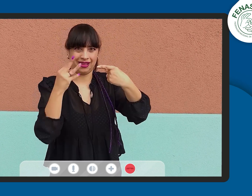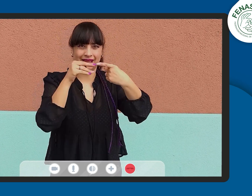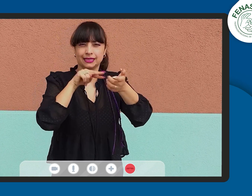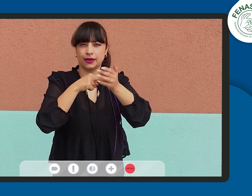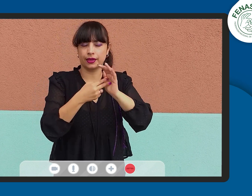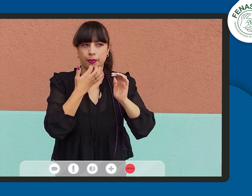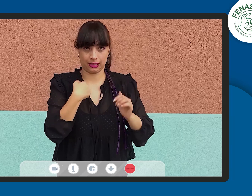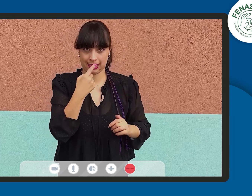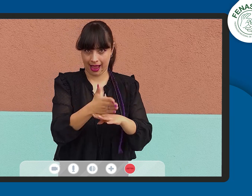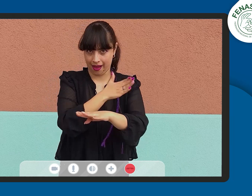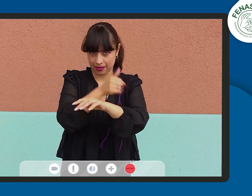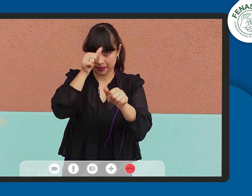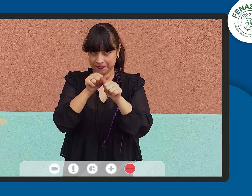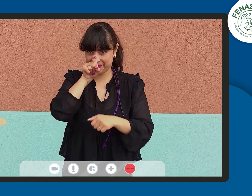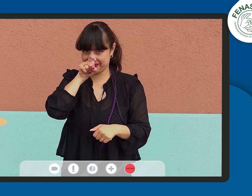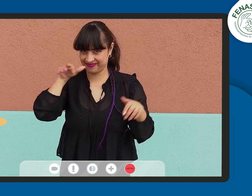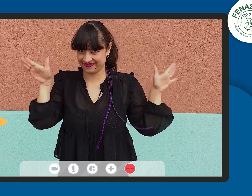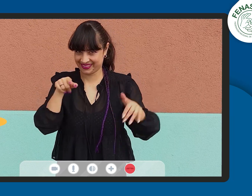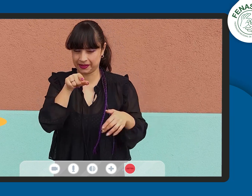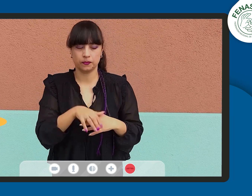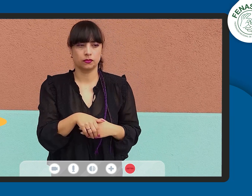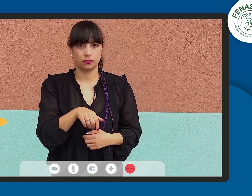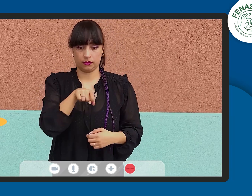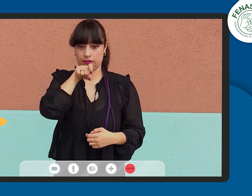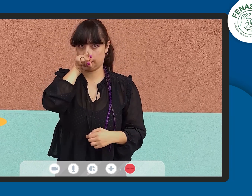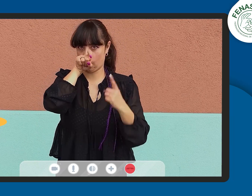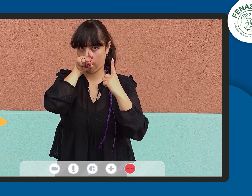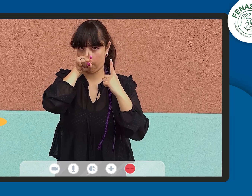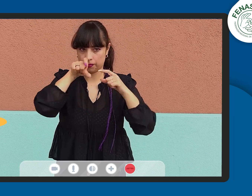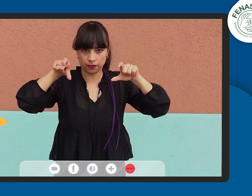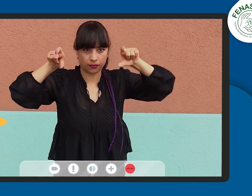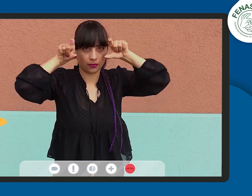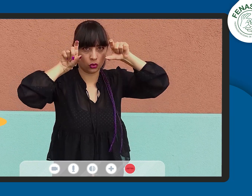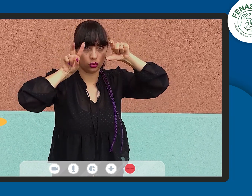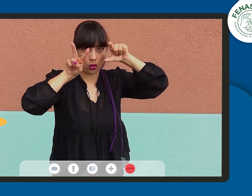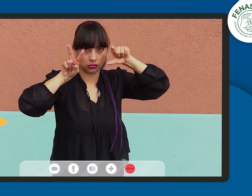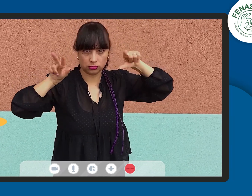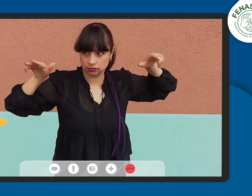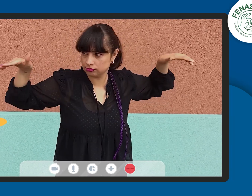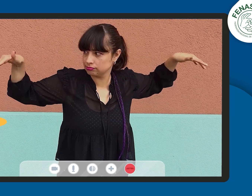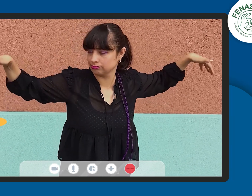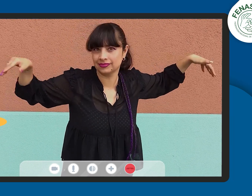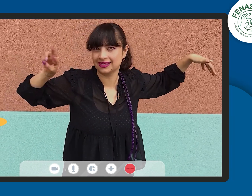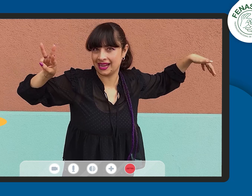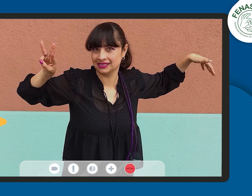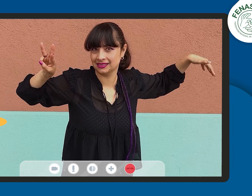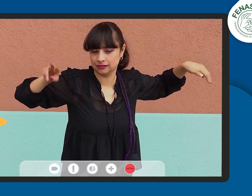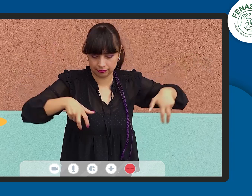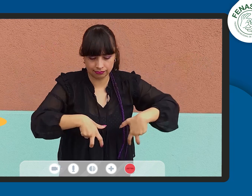otras subcategorías. ¿Qué significa? Bueno, en el ejemplo anterior, el del águila eran 4. El pico, los ojos,